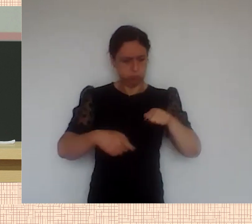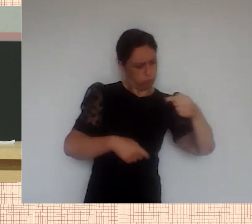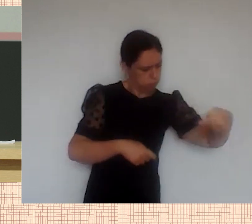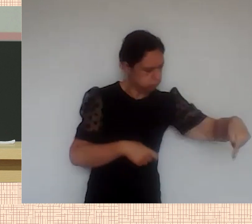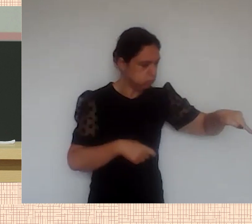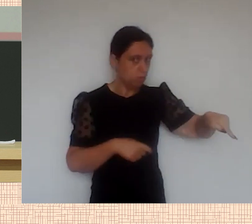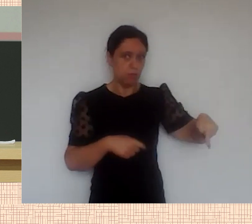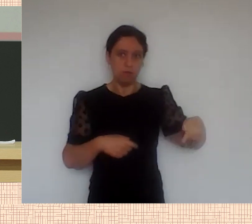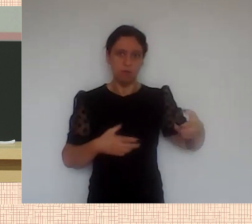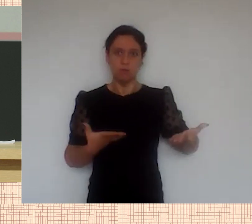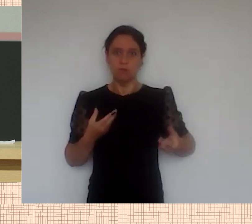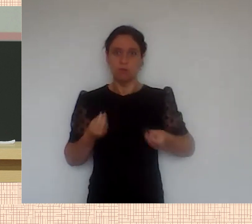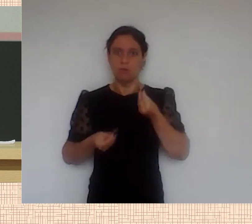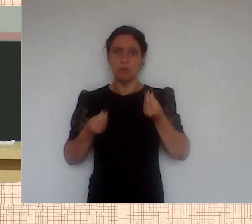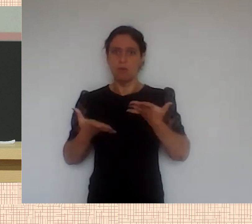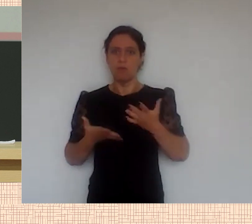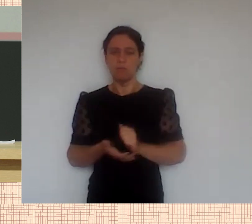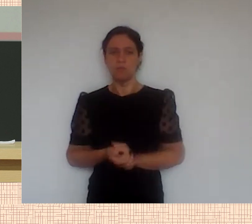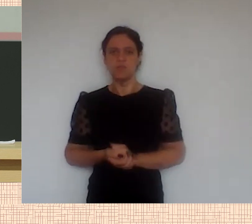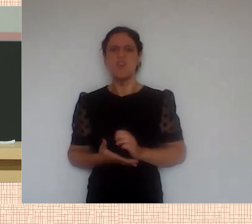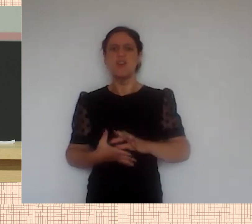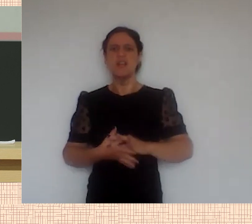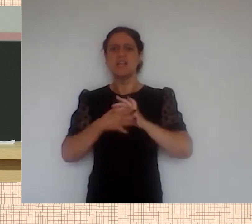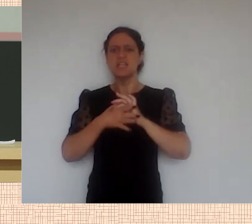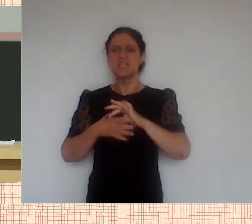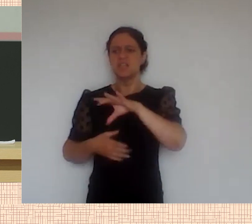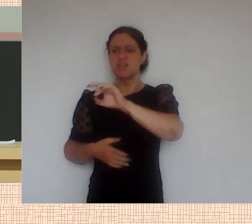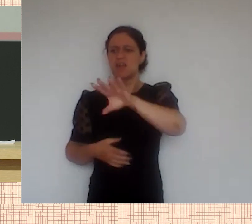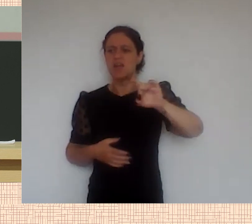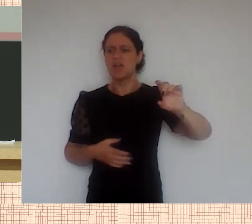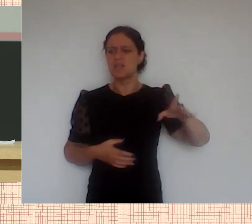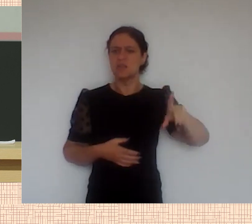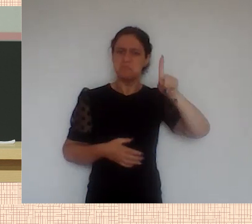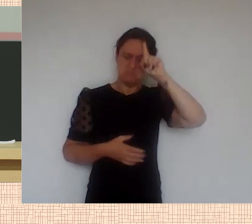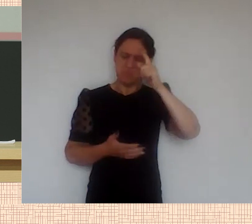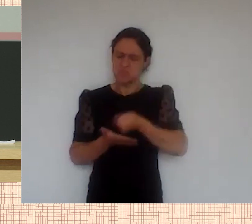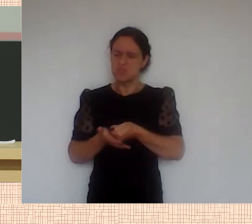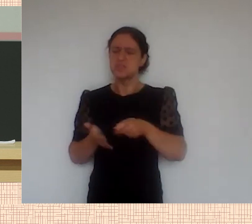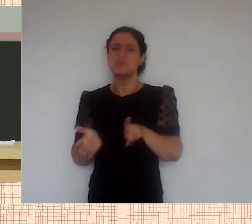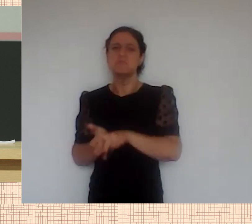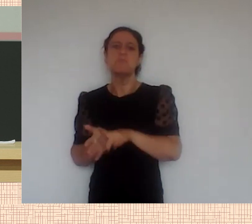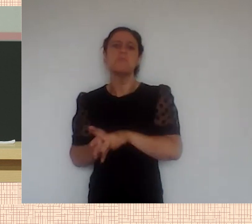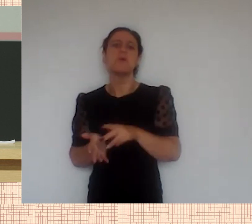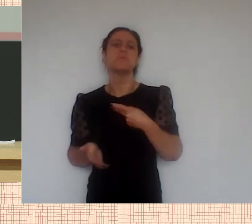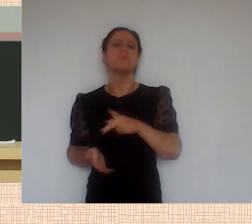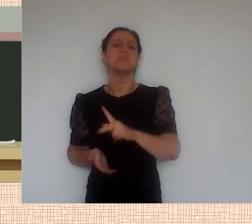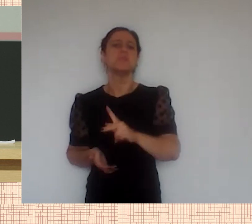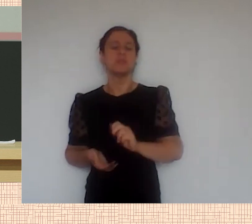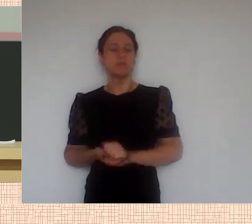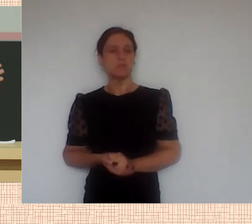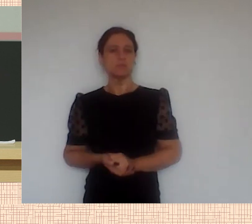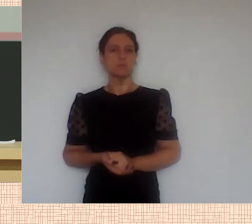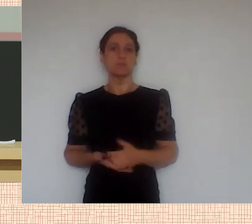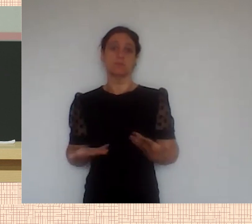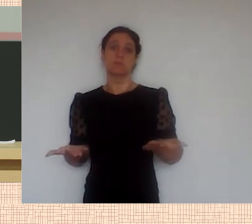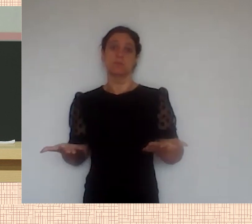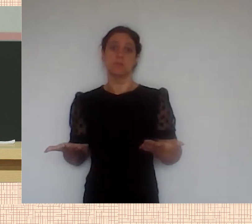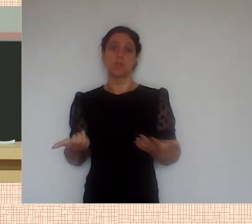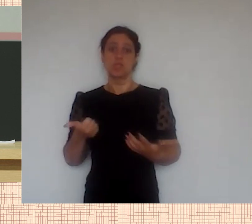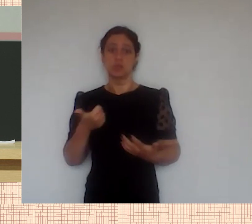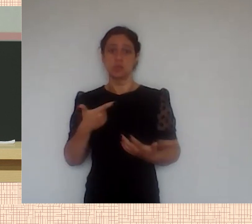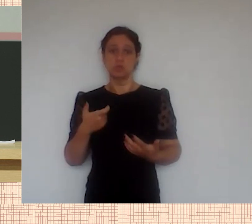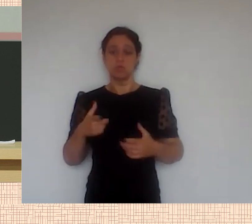Pronto. 12 tribos, 12 direções, e uma tribo saindo da formação, irmãos, vai morrer no